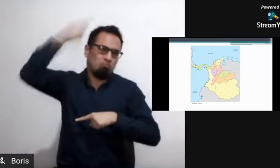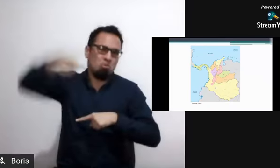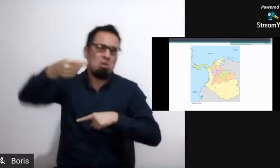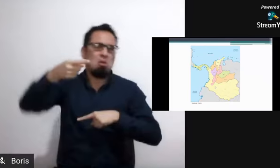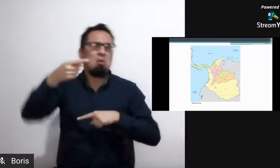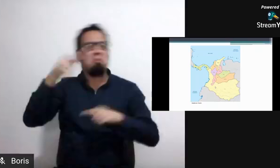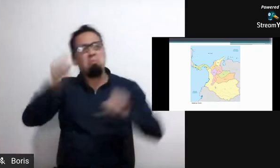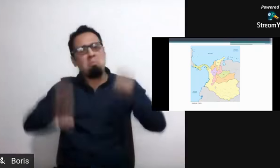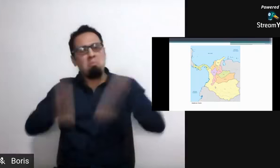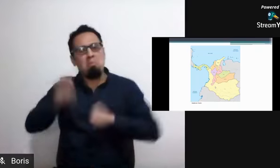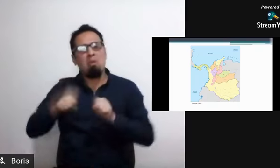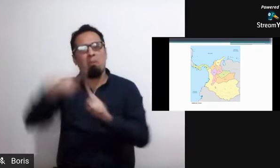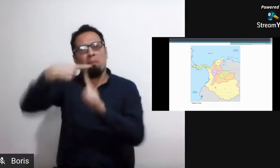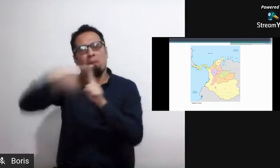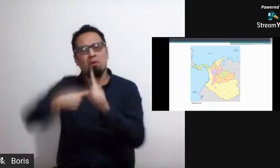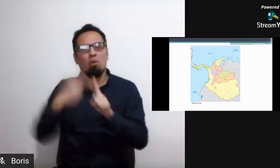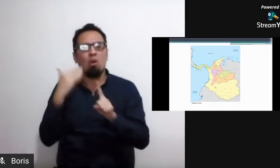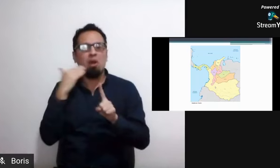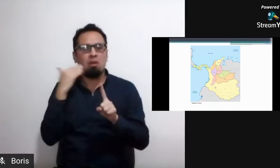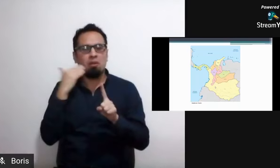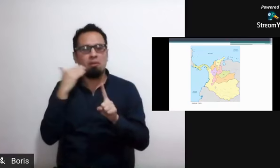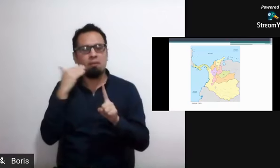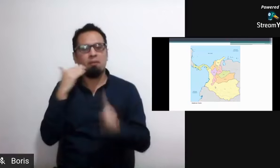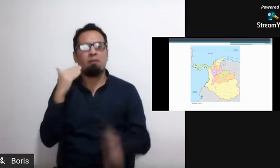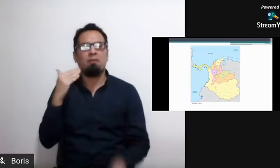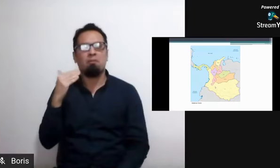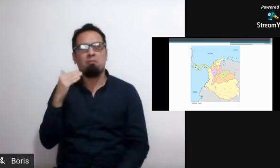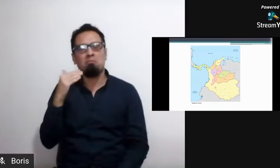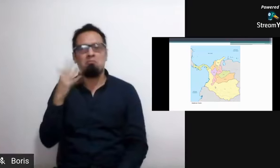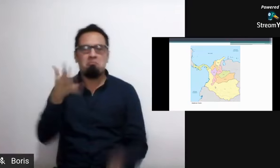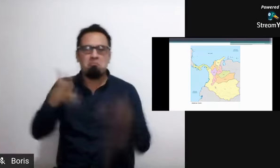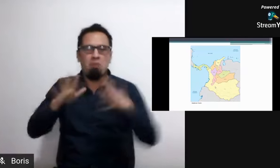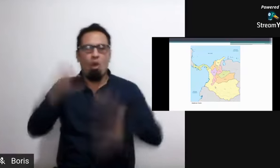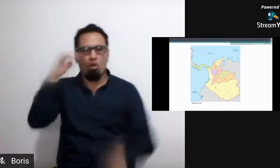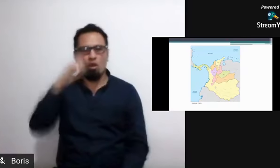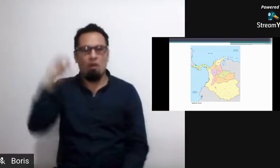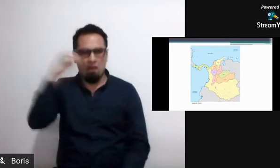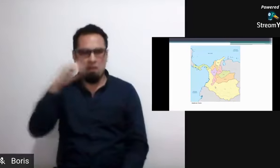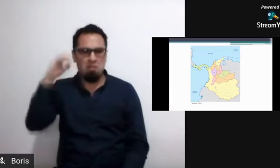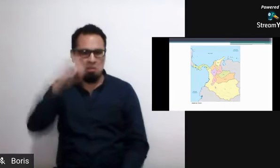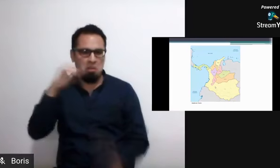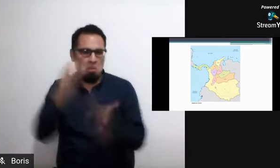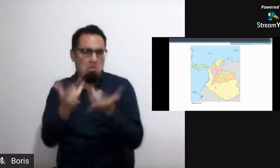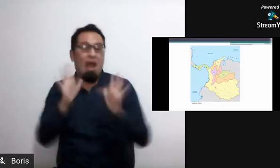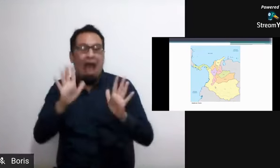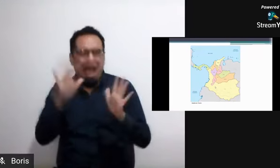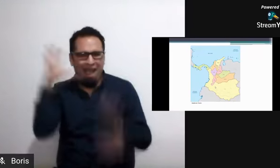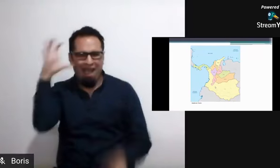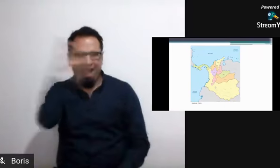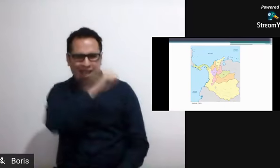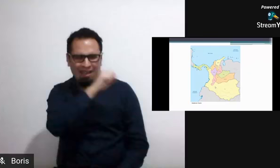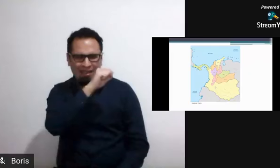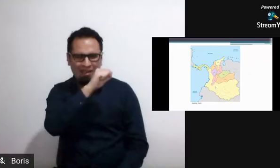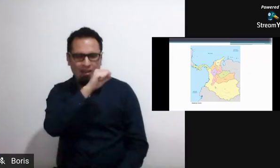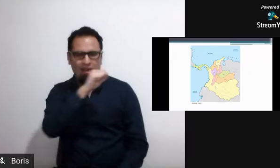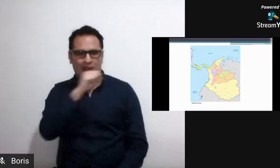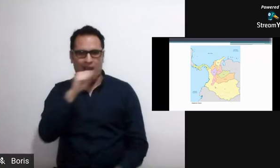1886. Bueno, posteriormente vamos a abordar en otra tertulia mucho más acerca de este tema. Aproximadamente